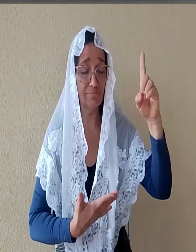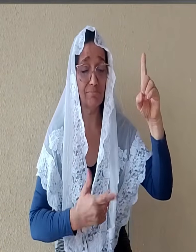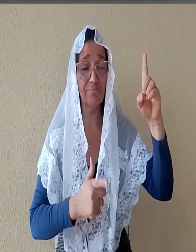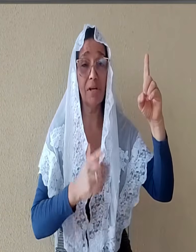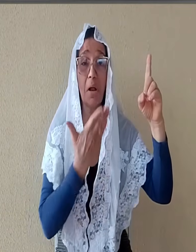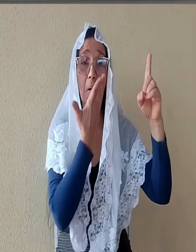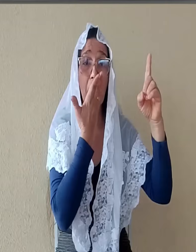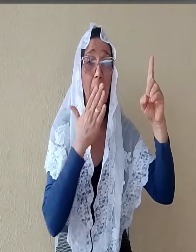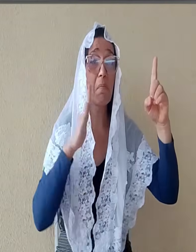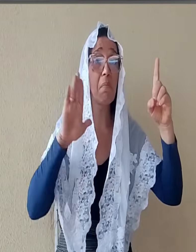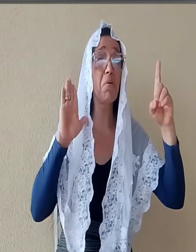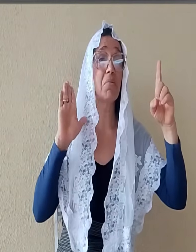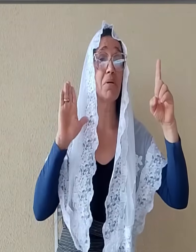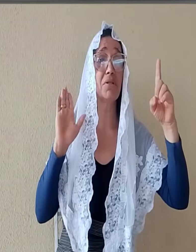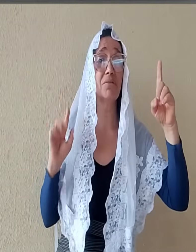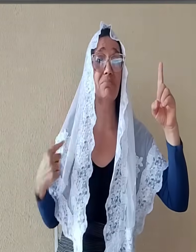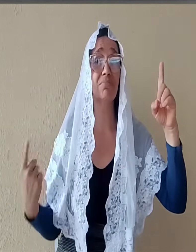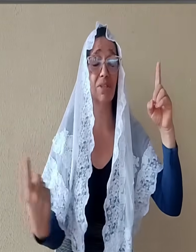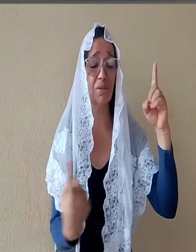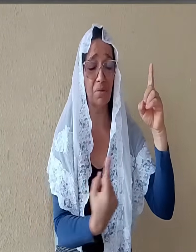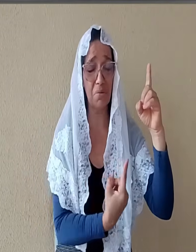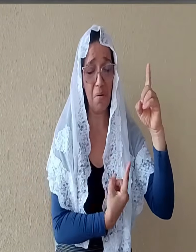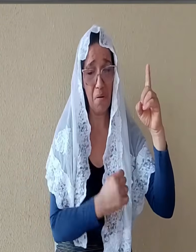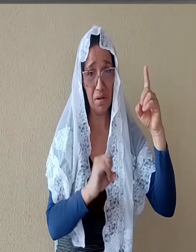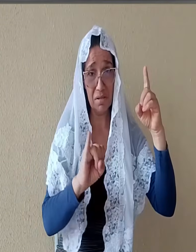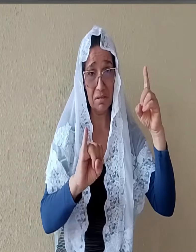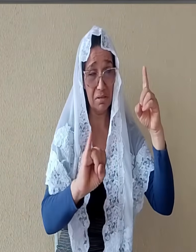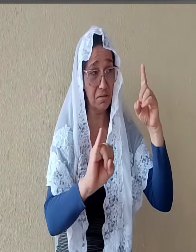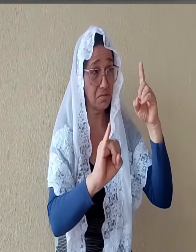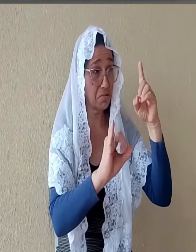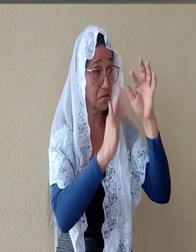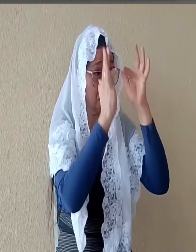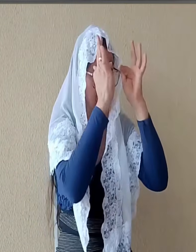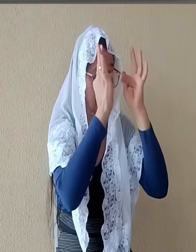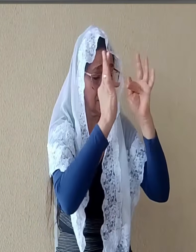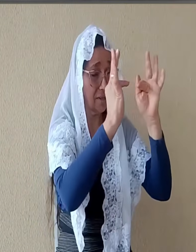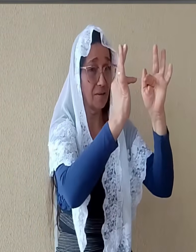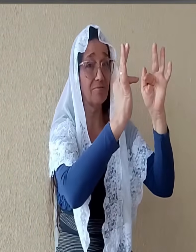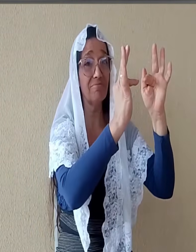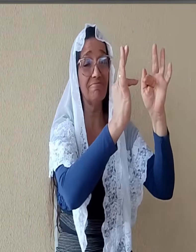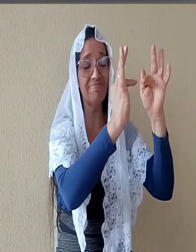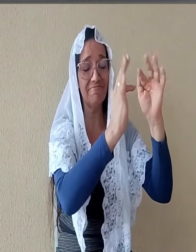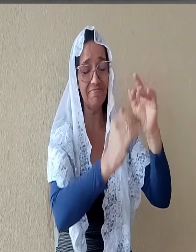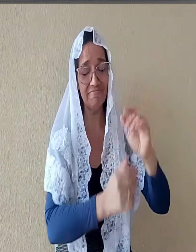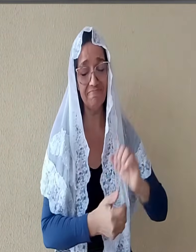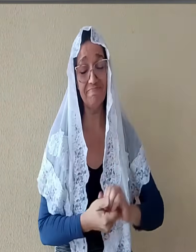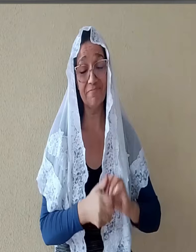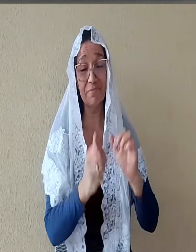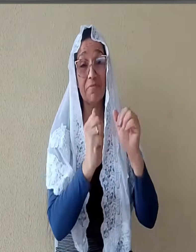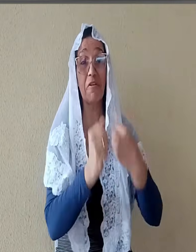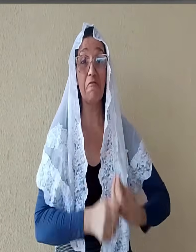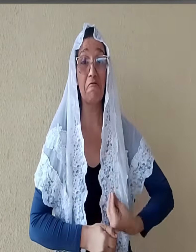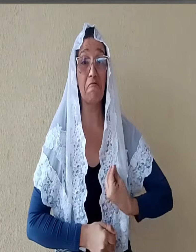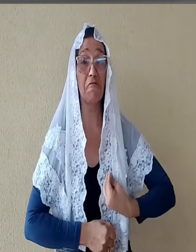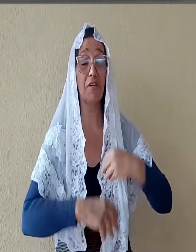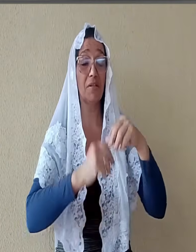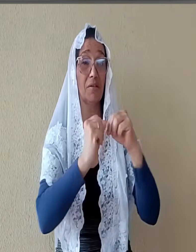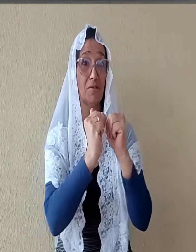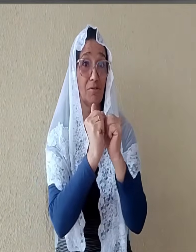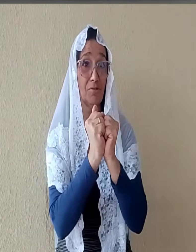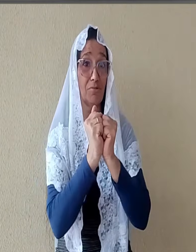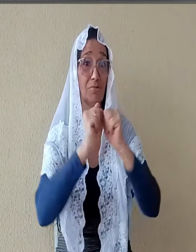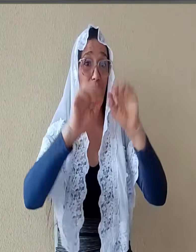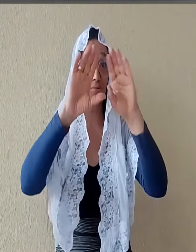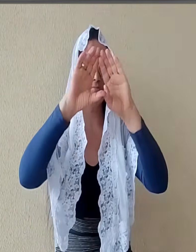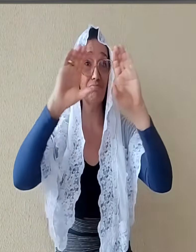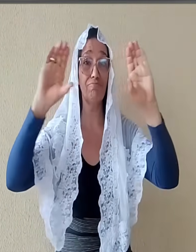nós levar junto para ele na glória, irmãos. Bendito é o nome do Senhor. Tantas lutas, irmãos, que se nós for olhar,